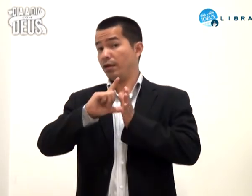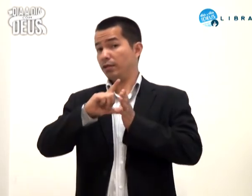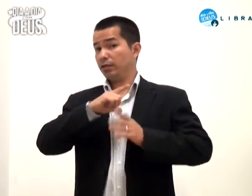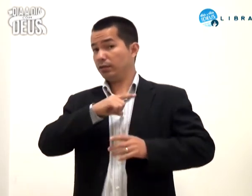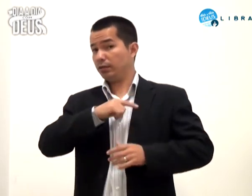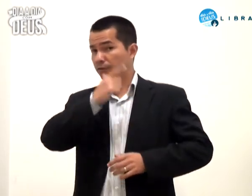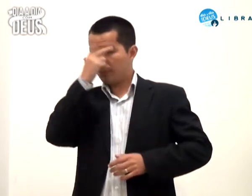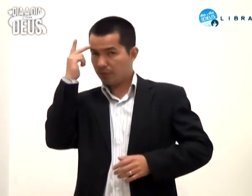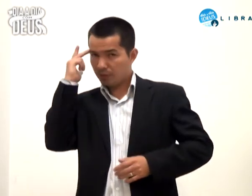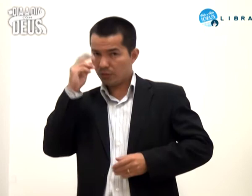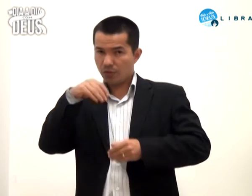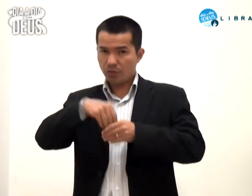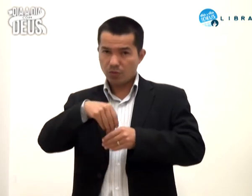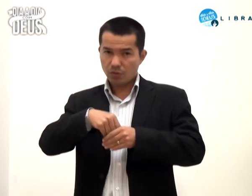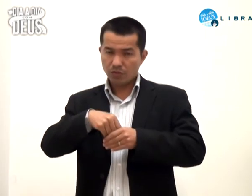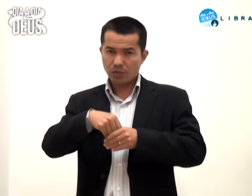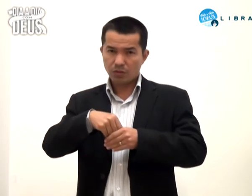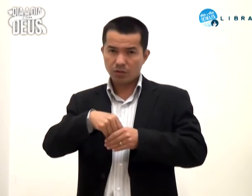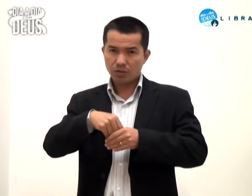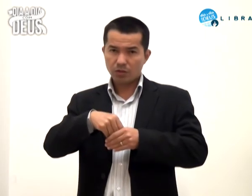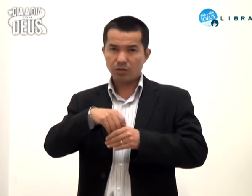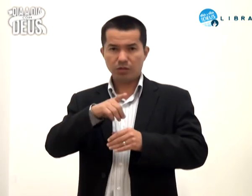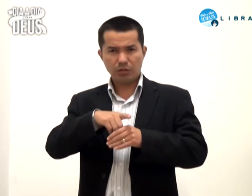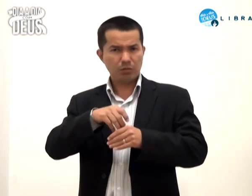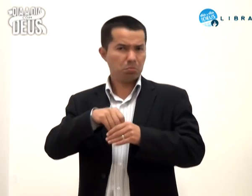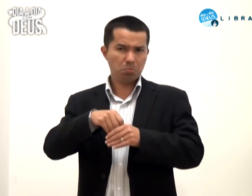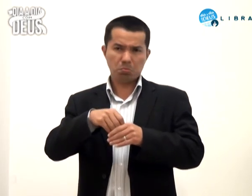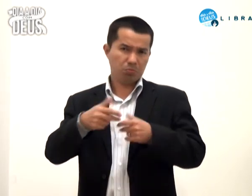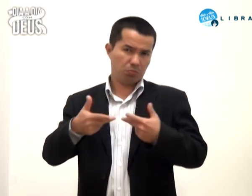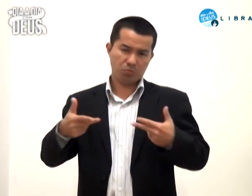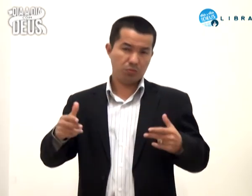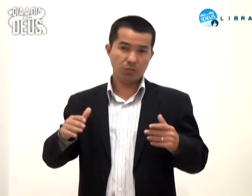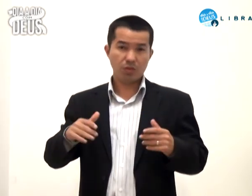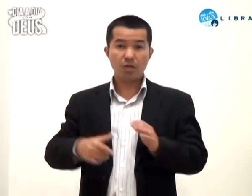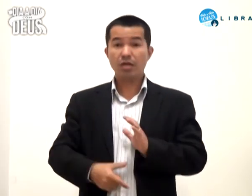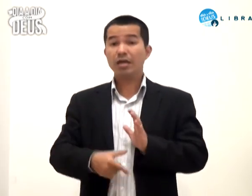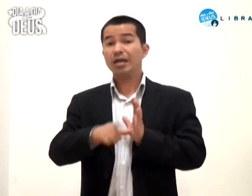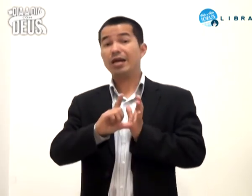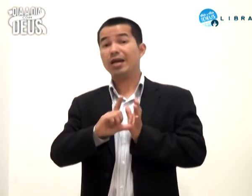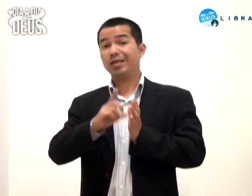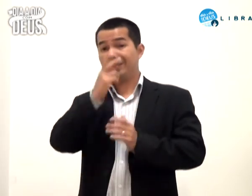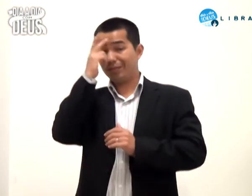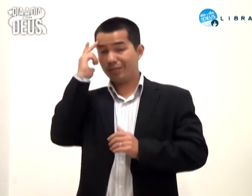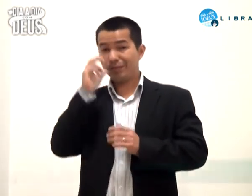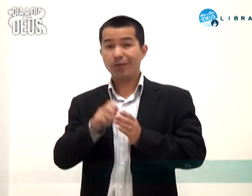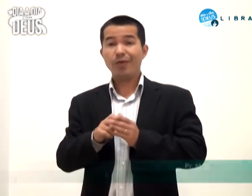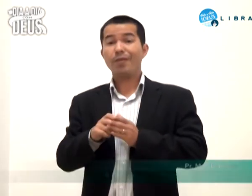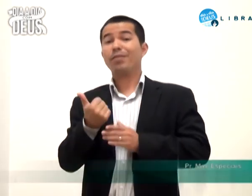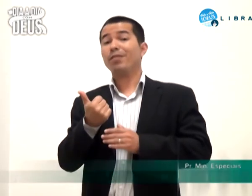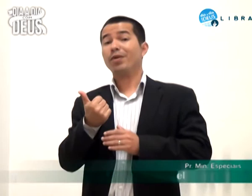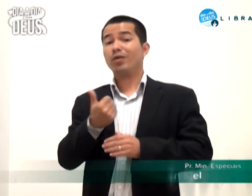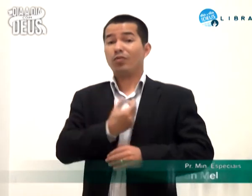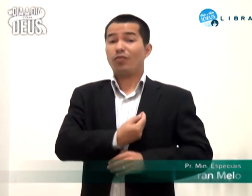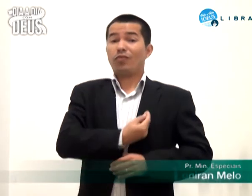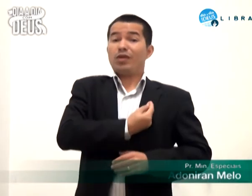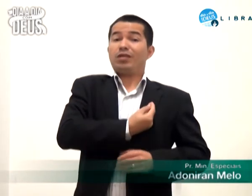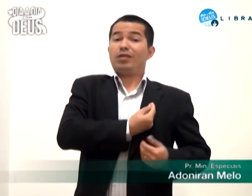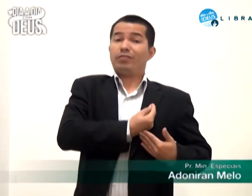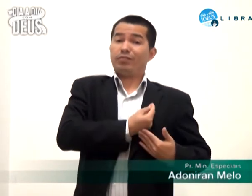aqui agora há pouco. Ele vai dizer assim, porque antes dessas pessoas darem a oferta,